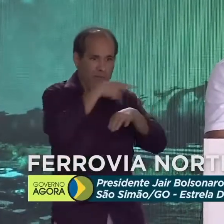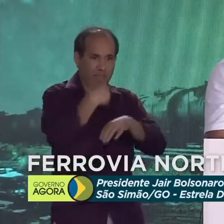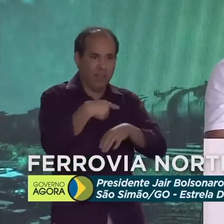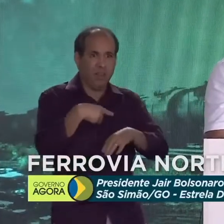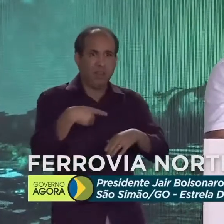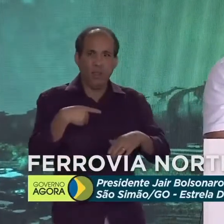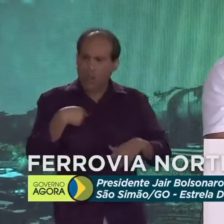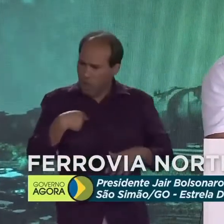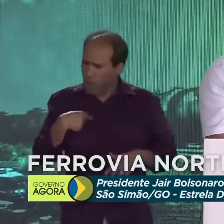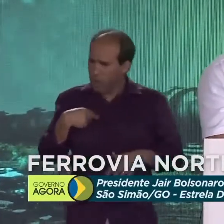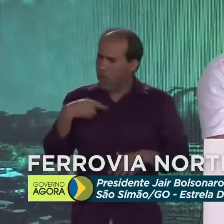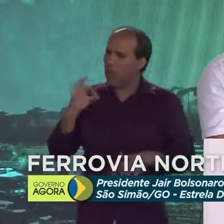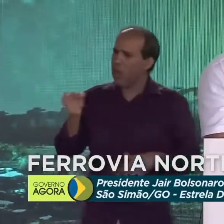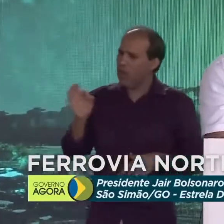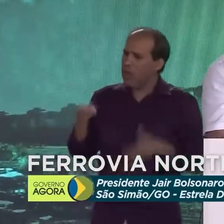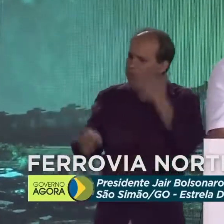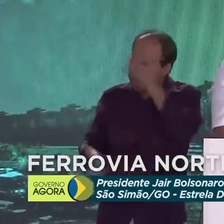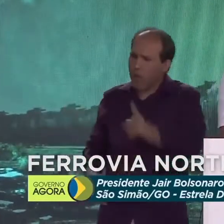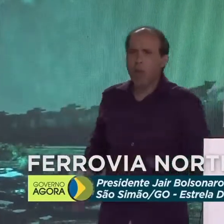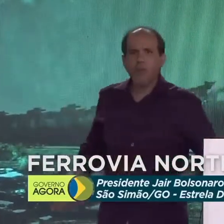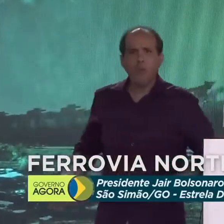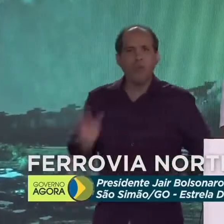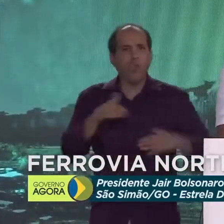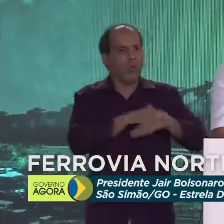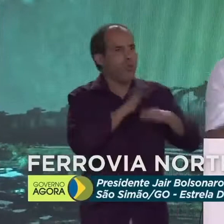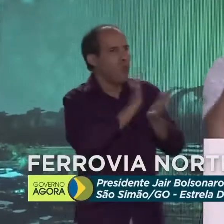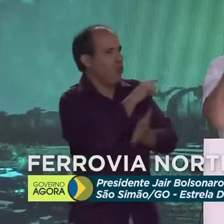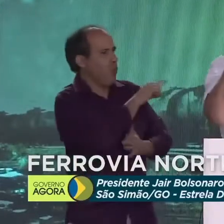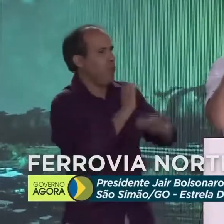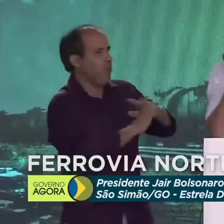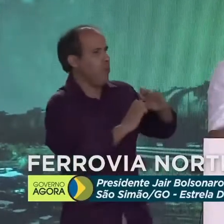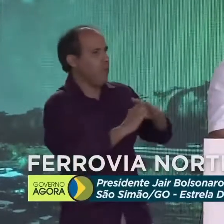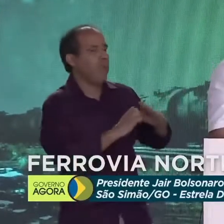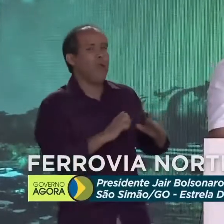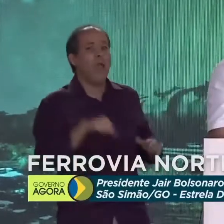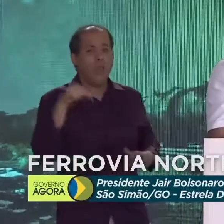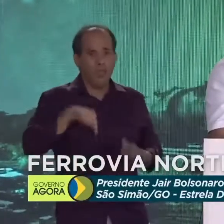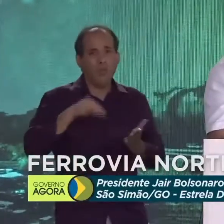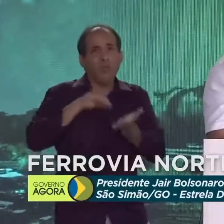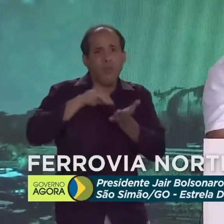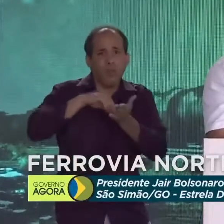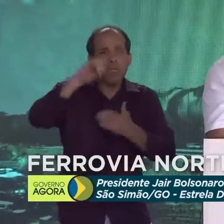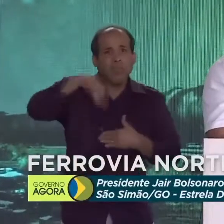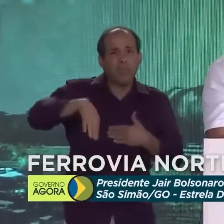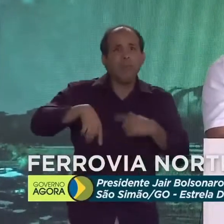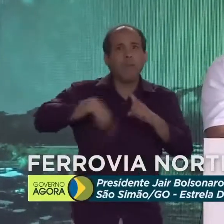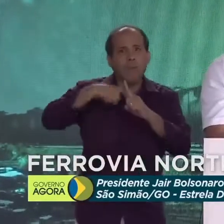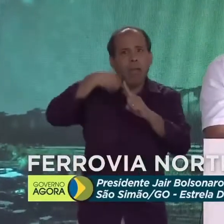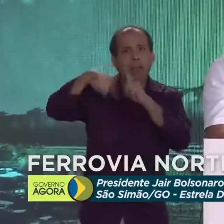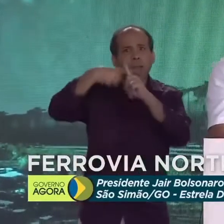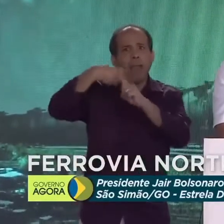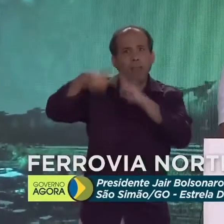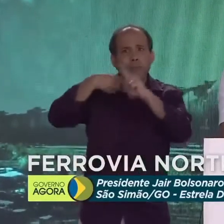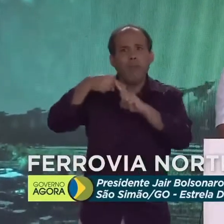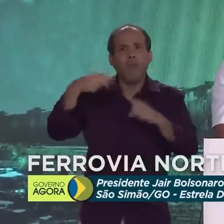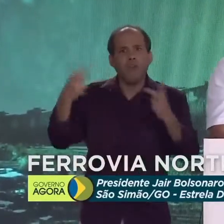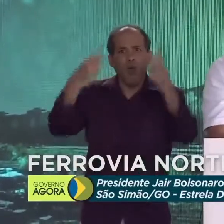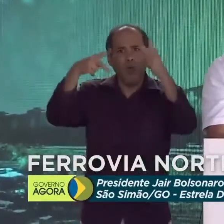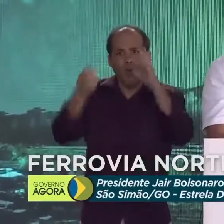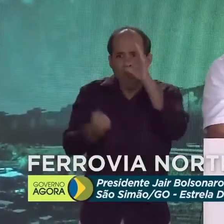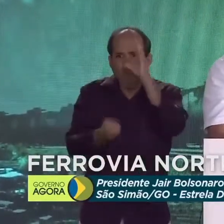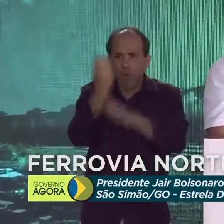patente. Conversando agora com o empresário, carecemos sim de agregar valor àquilo que nós